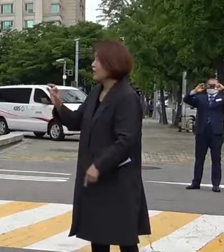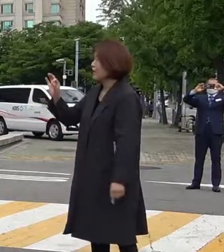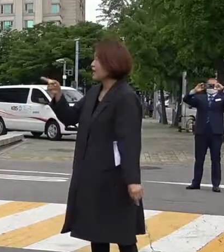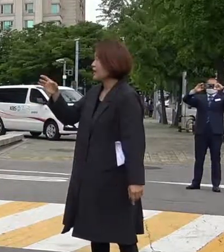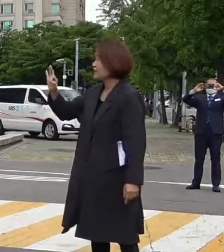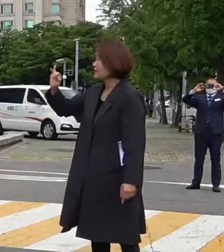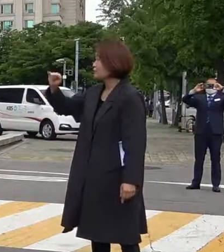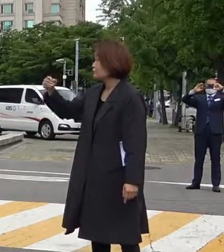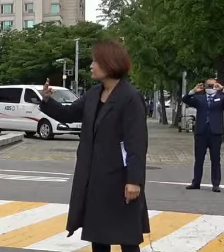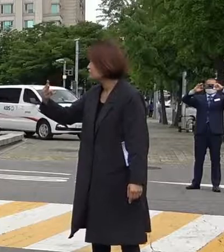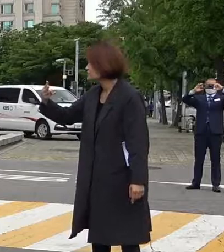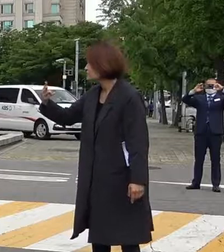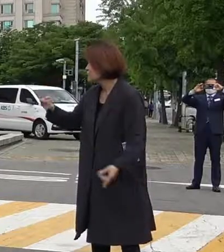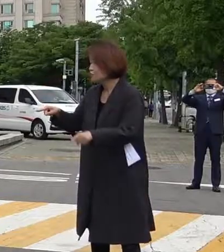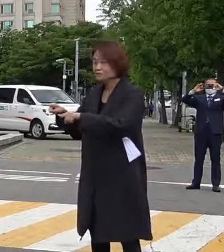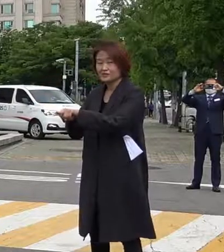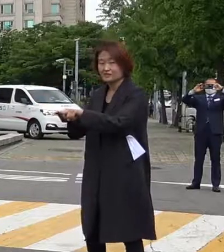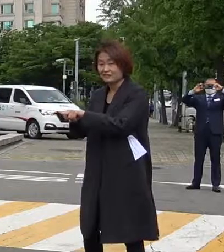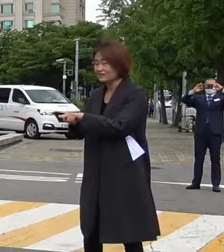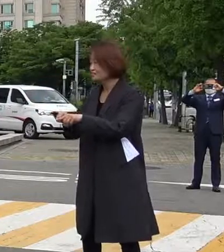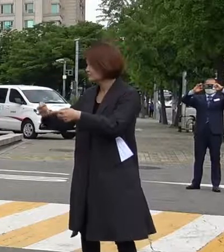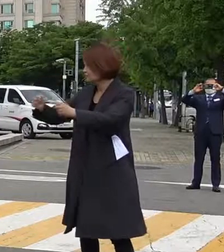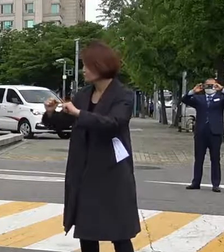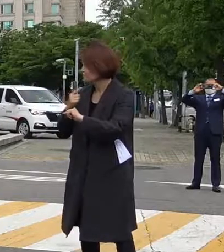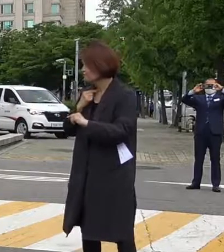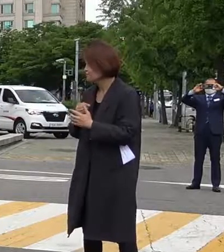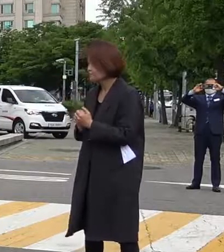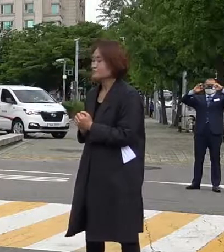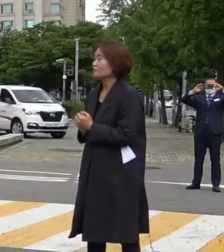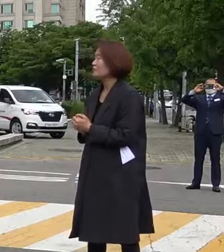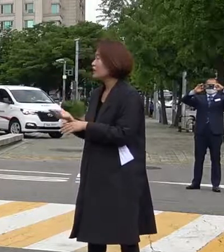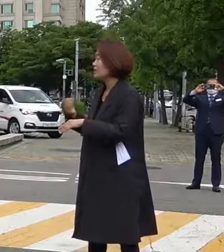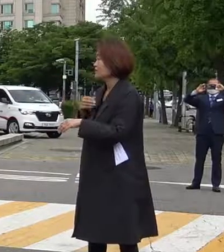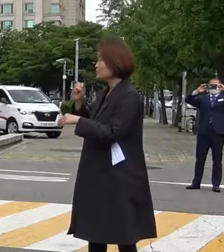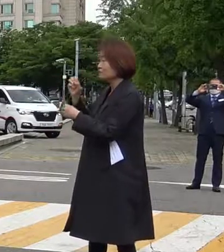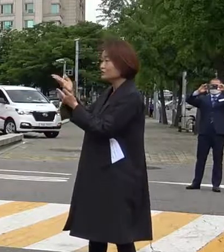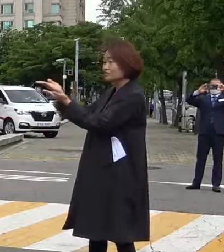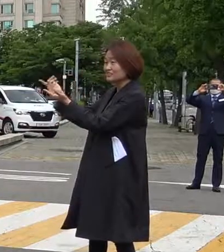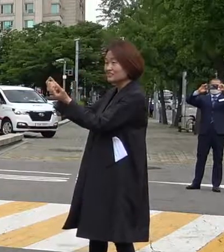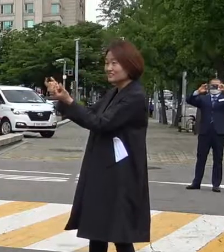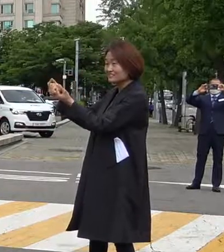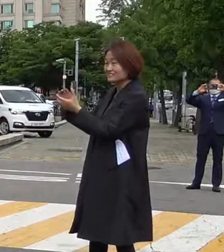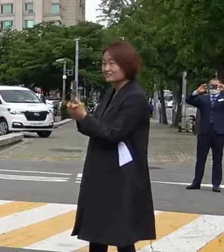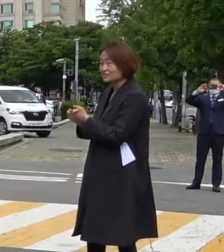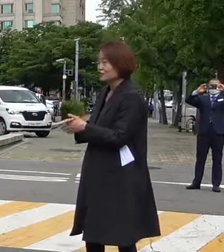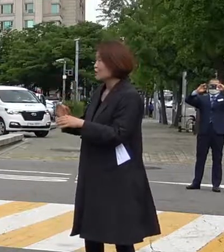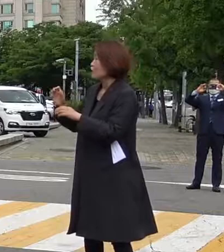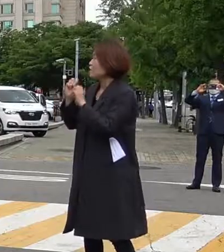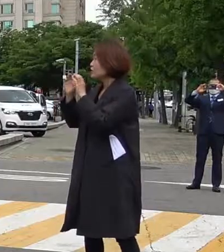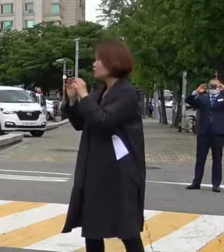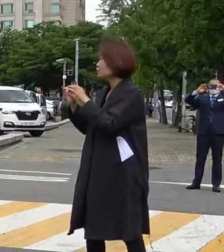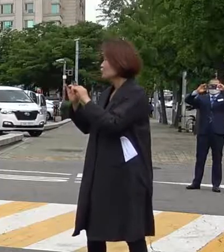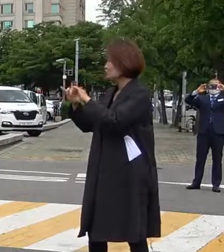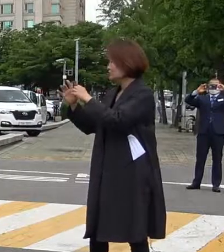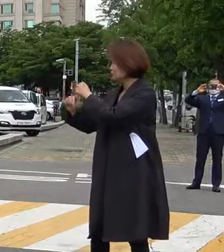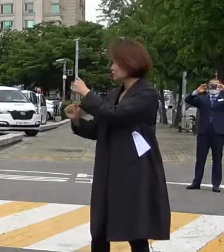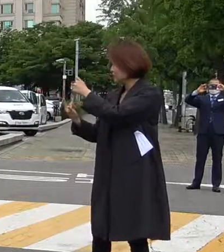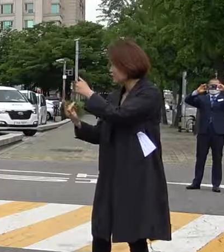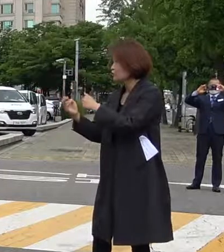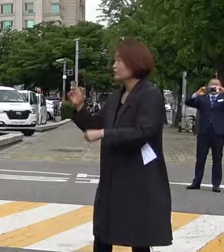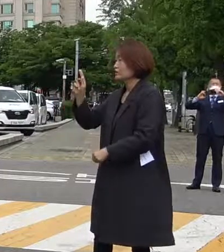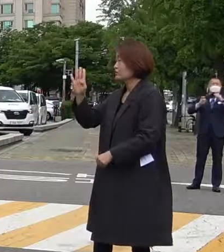이 기자회견을 지지해주고 참여하고 있습니다. 아까 말씀드린 것처럼 방송통신위원회와 그 다음에